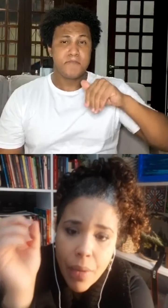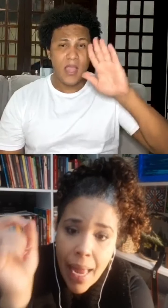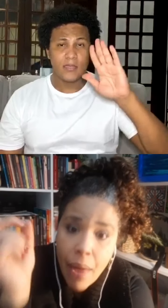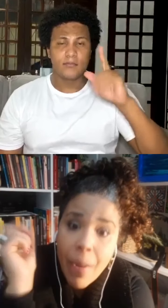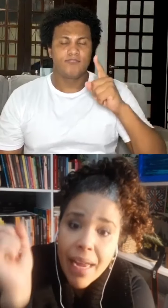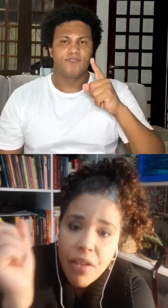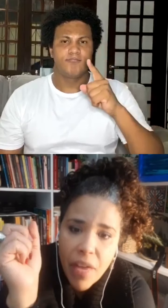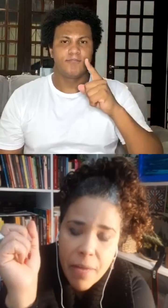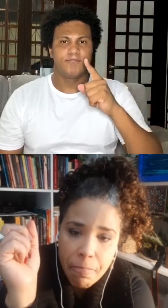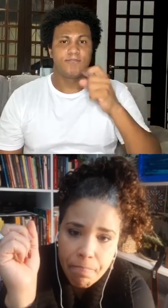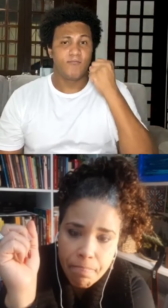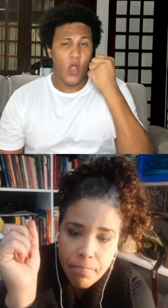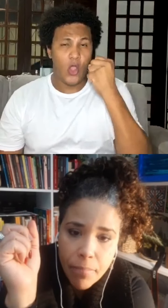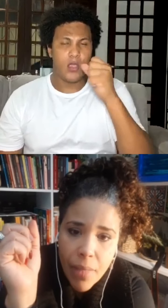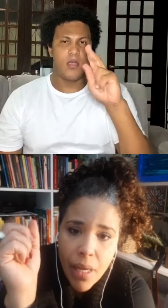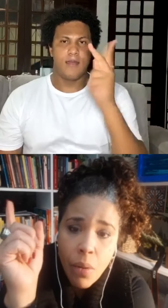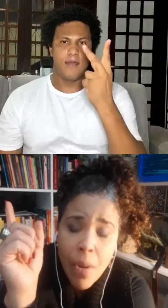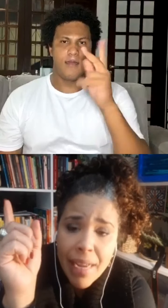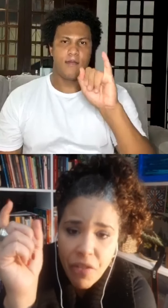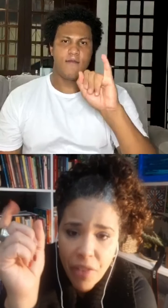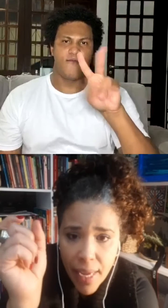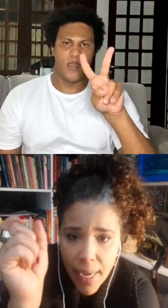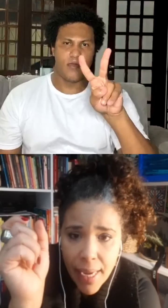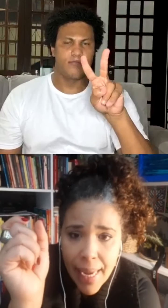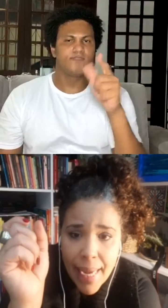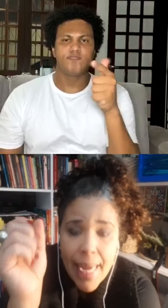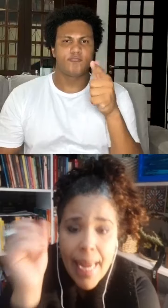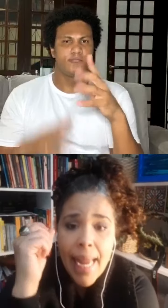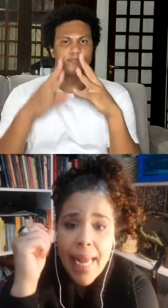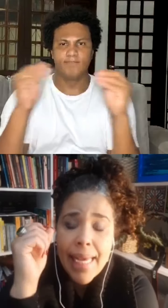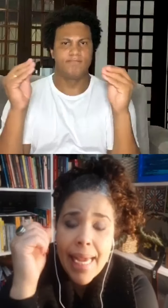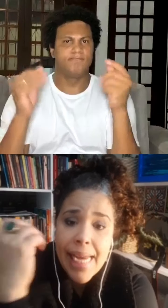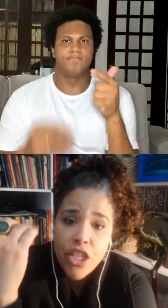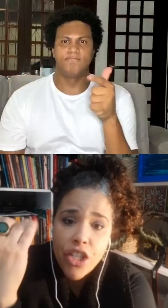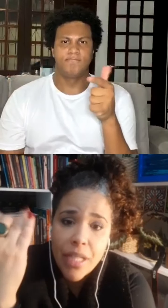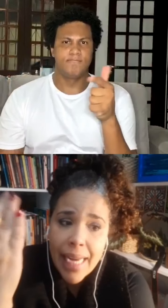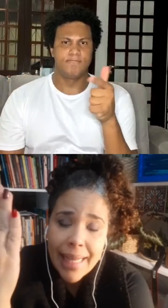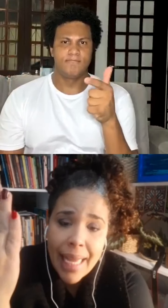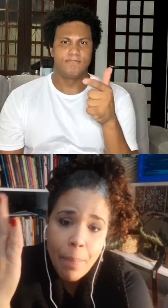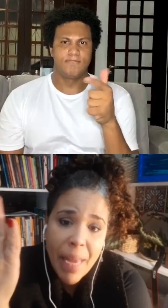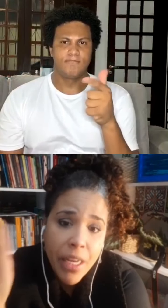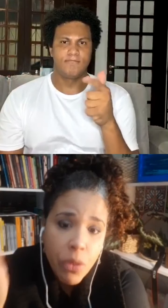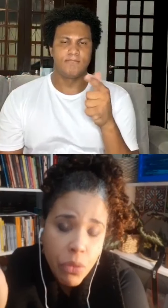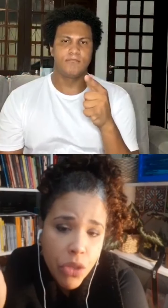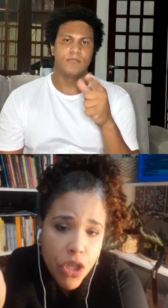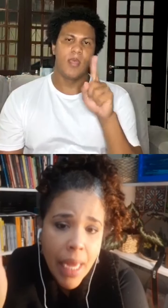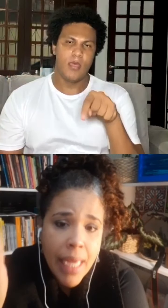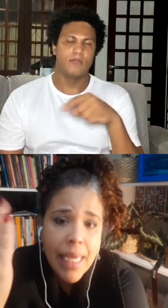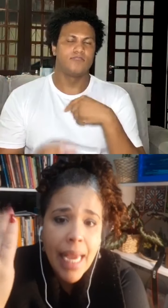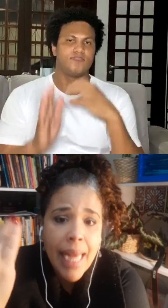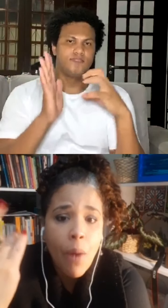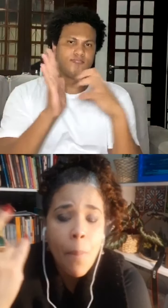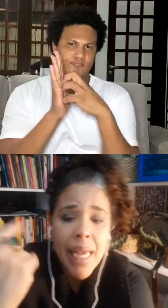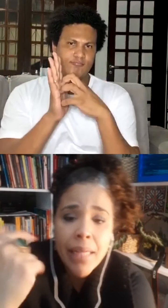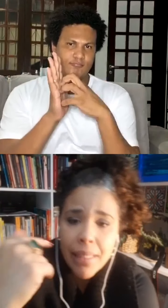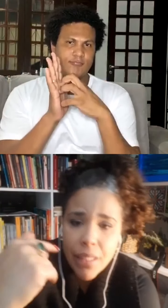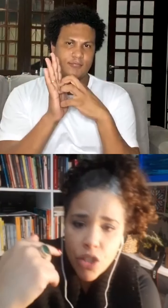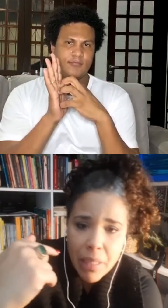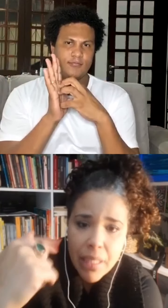Brasil é o HIV. O HIV, ele tem períodos em que ele